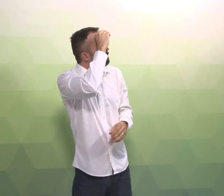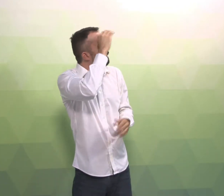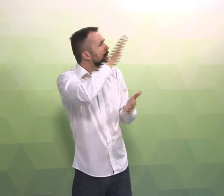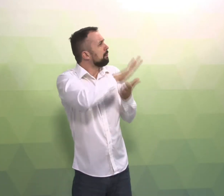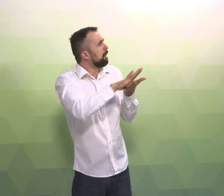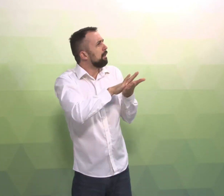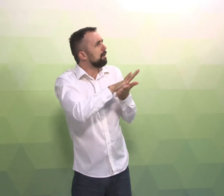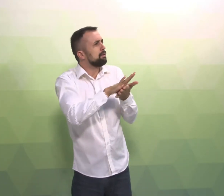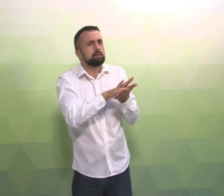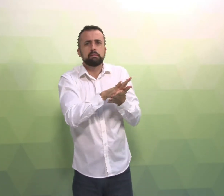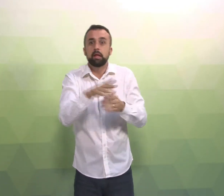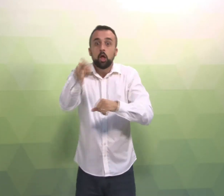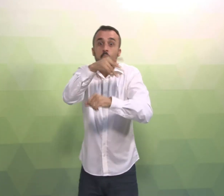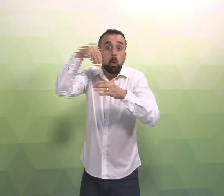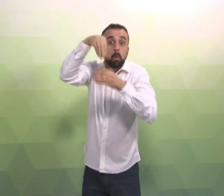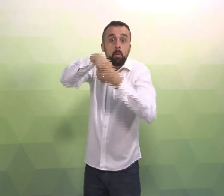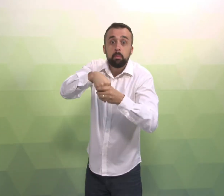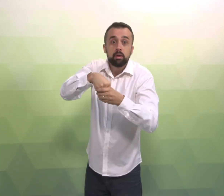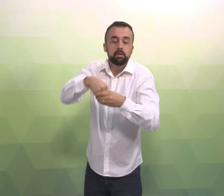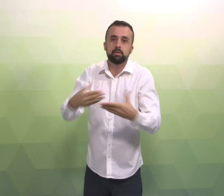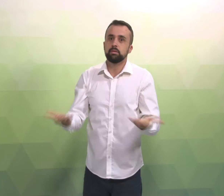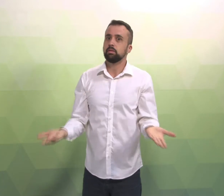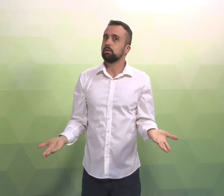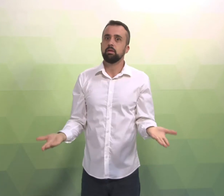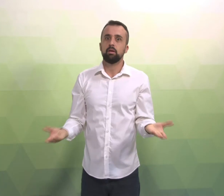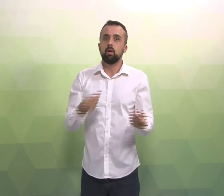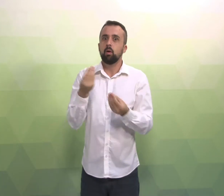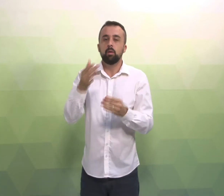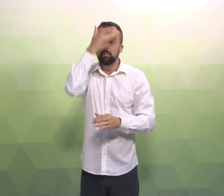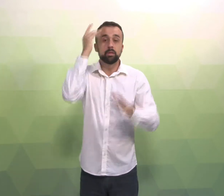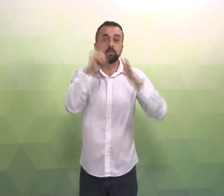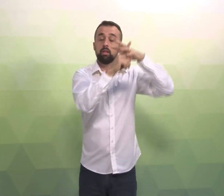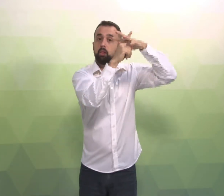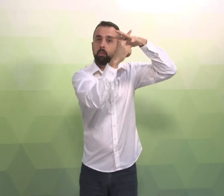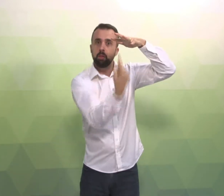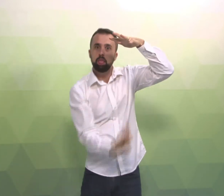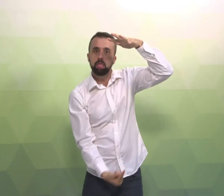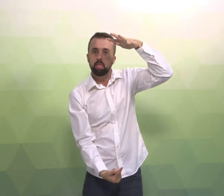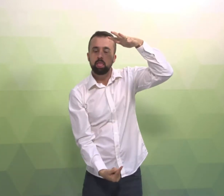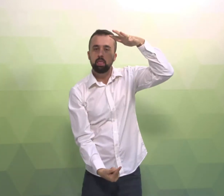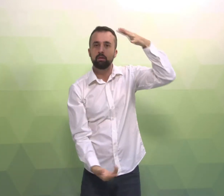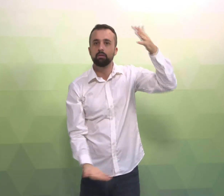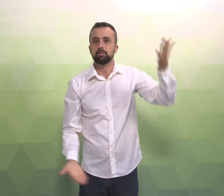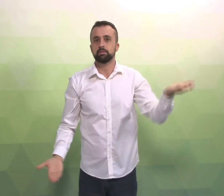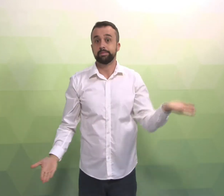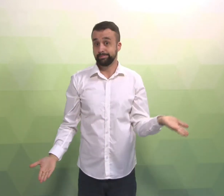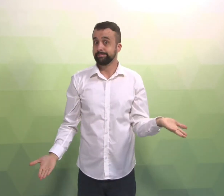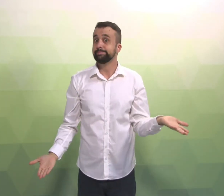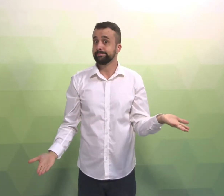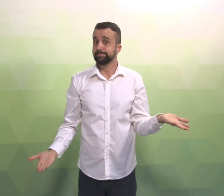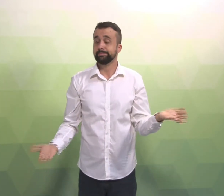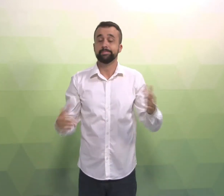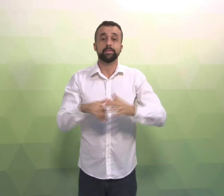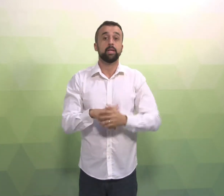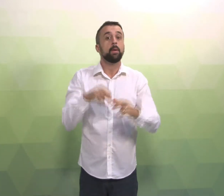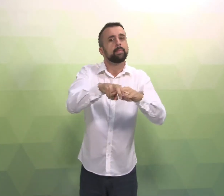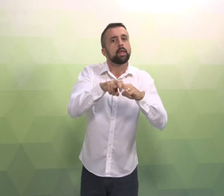entendendo nada, mesmo dentro do país de vocês. A pessoa se sente deslocada,